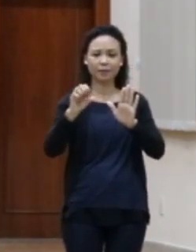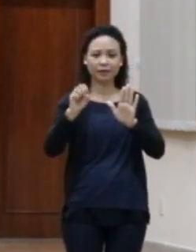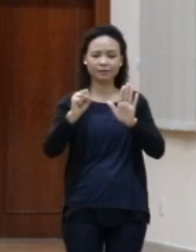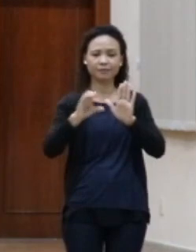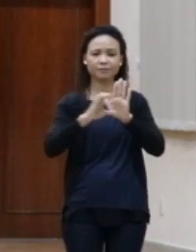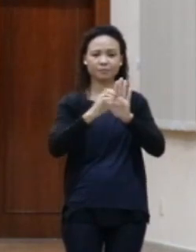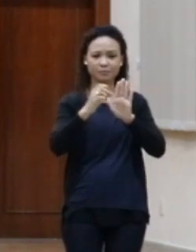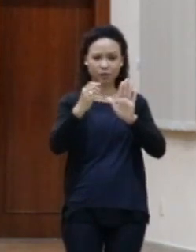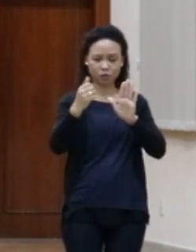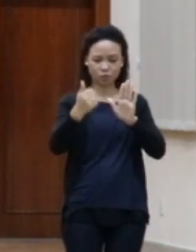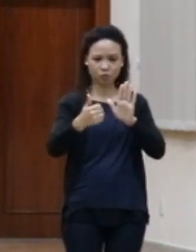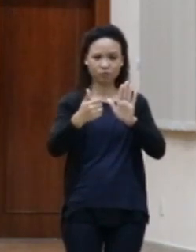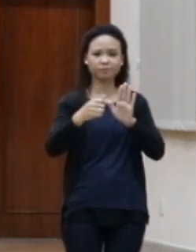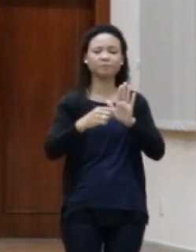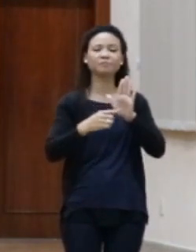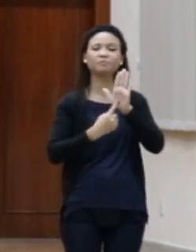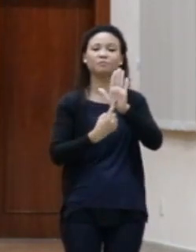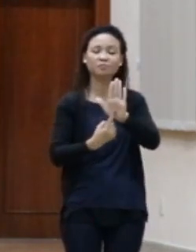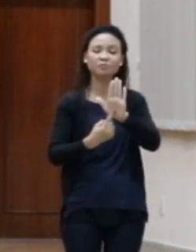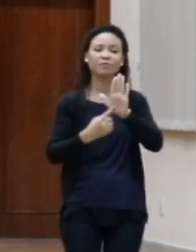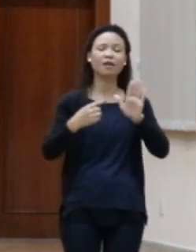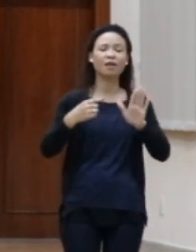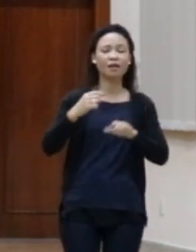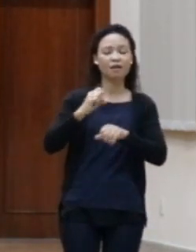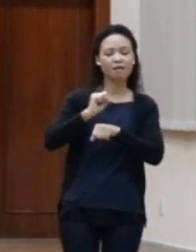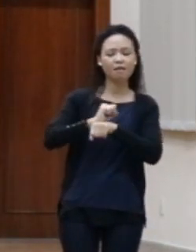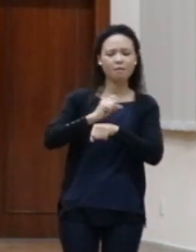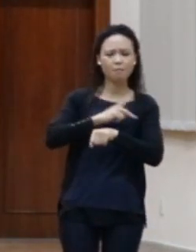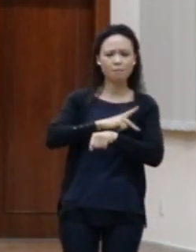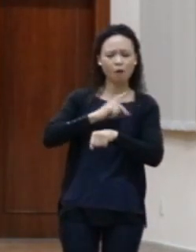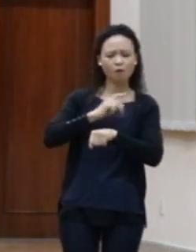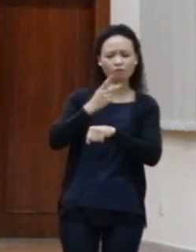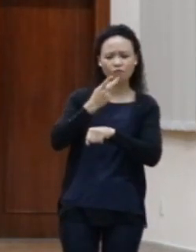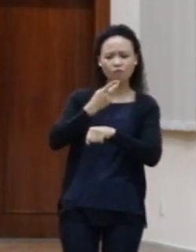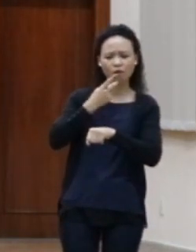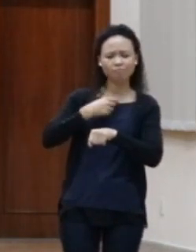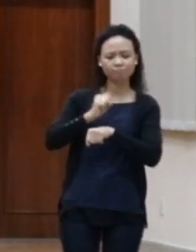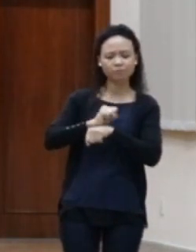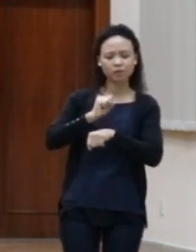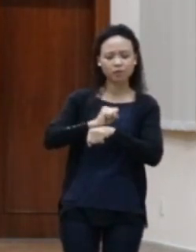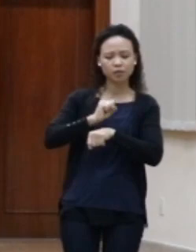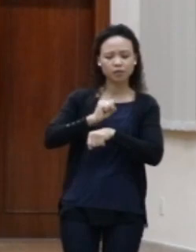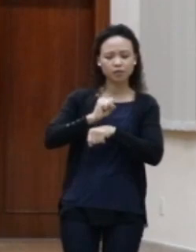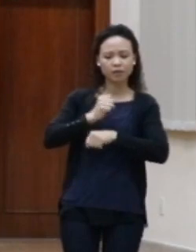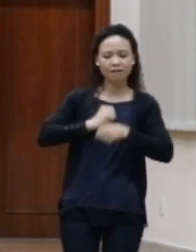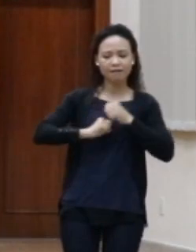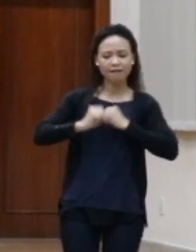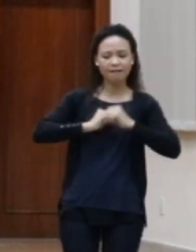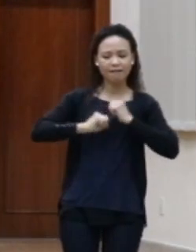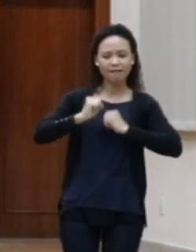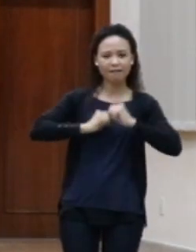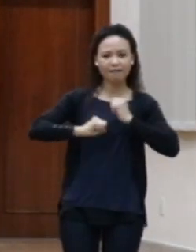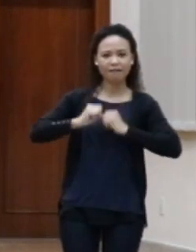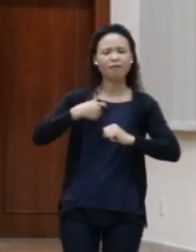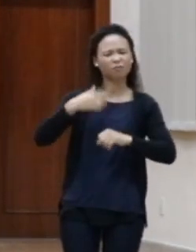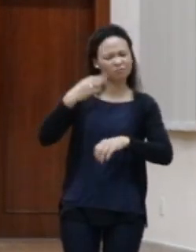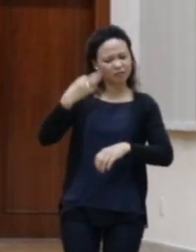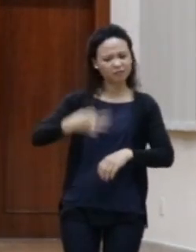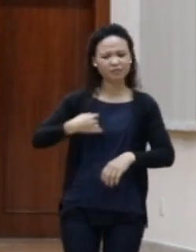aguardo ansiosamente e espero que em nada serei envergonhado, pelo contrário, com